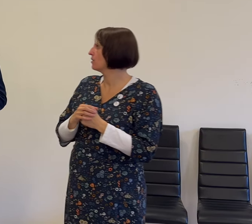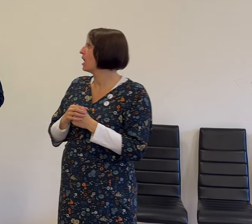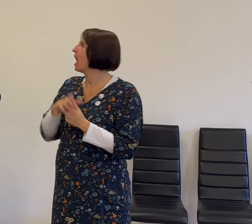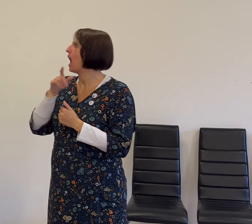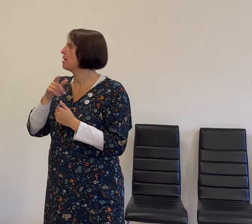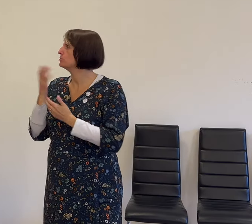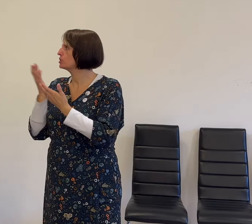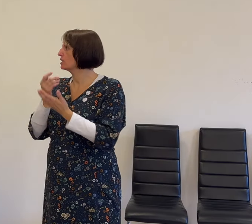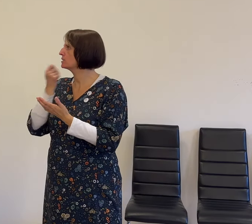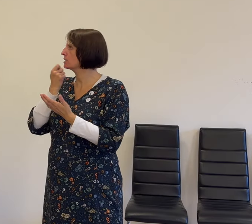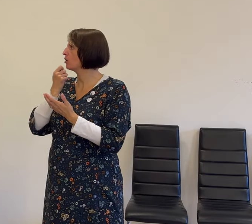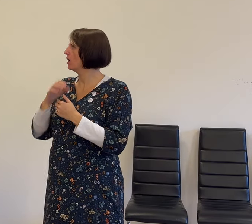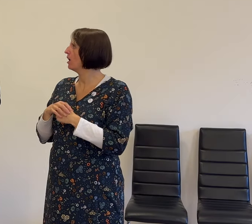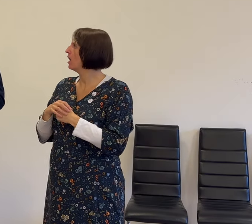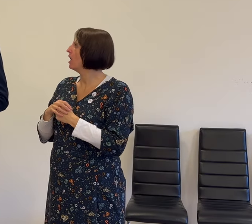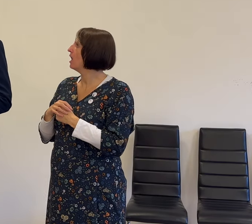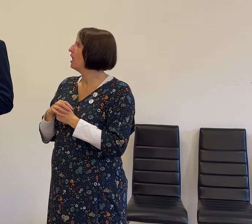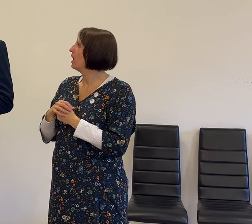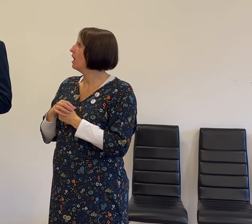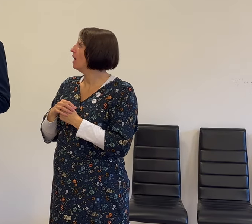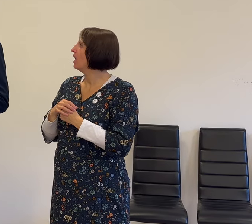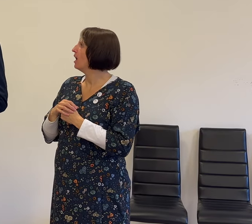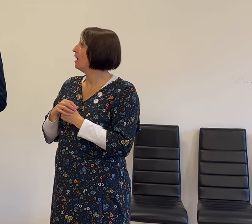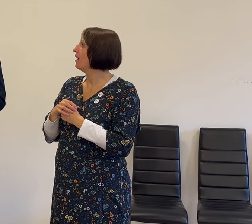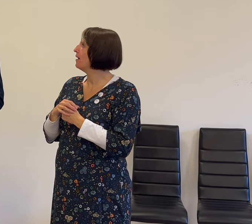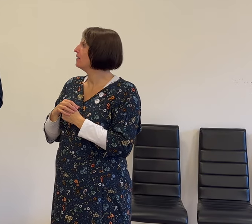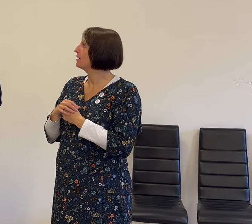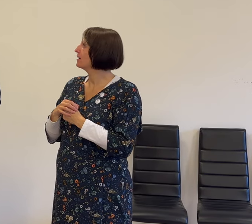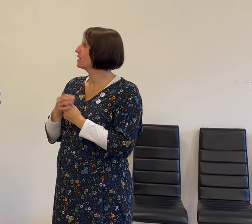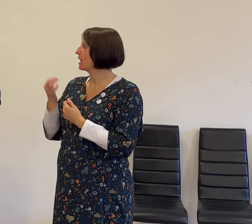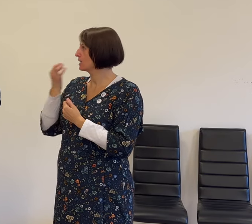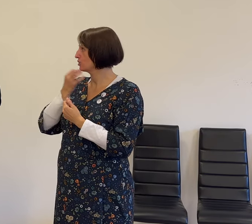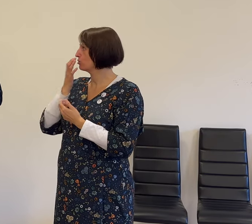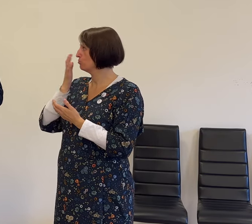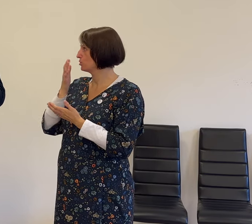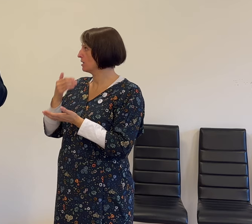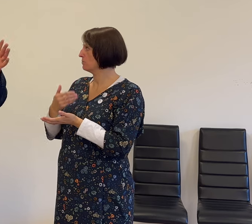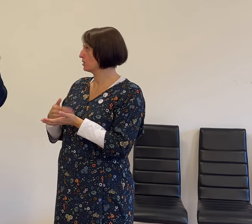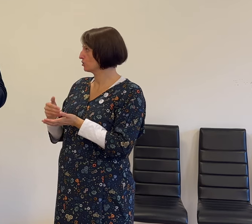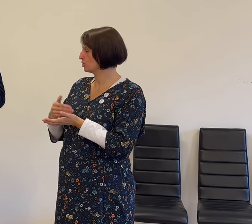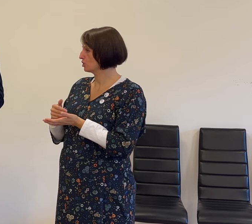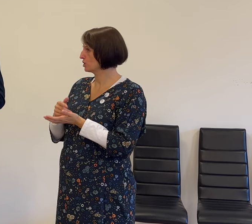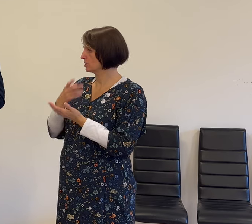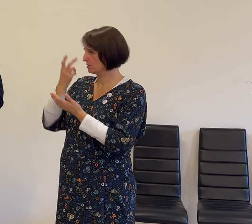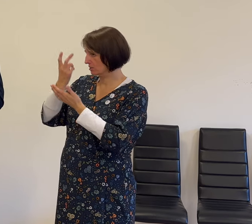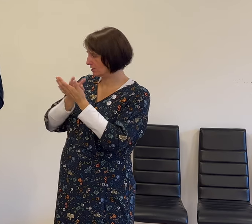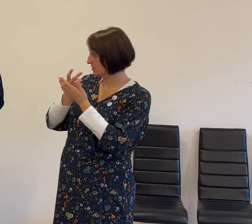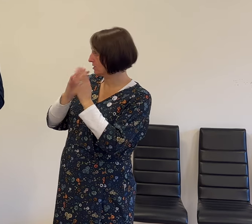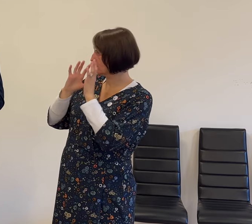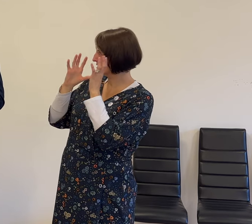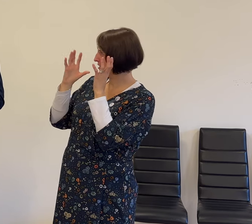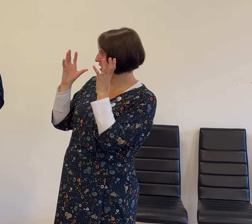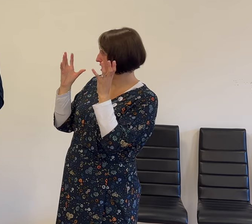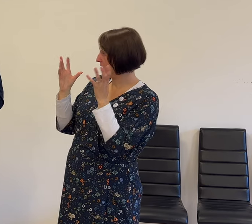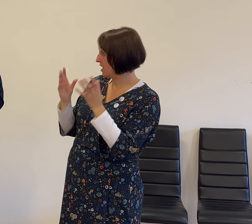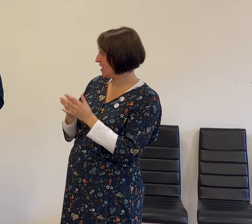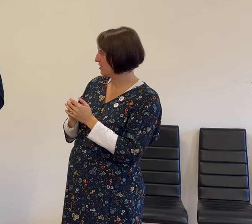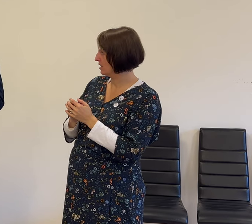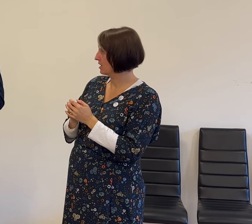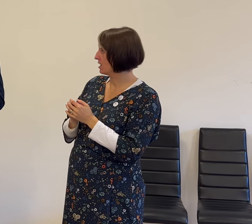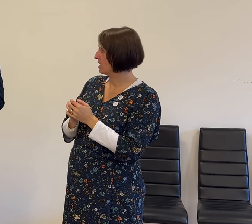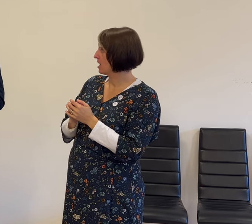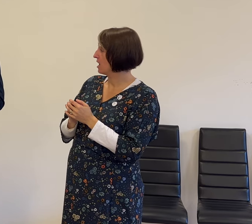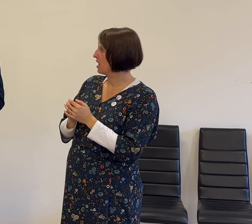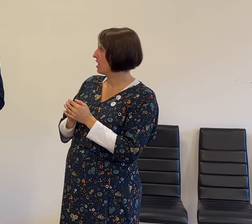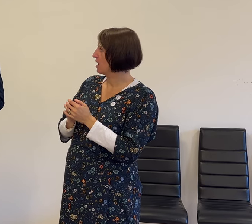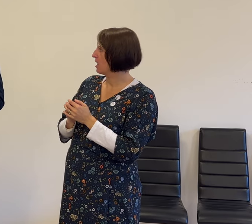bratrů. No ale když budeme číst ten příběh v kontextu, neměli náhodou Izraelci taky svého